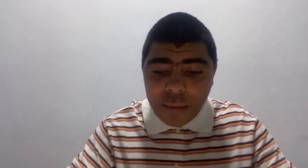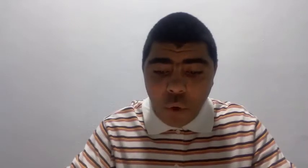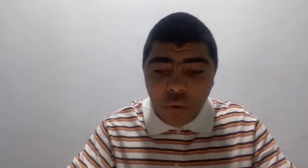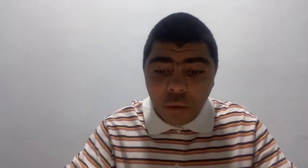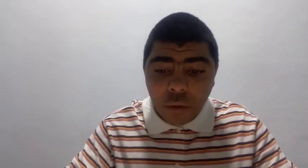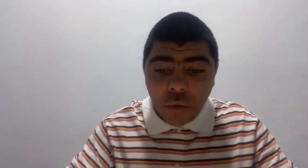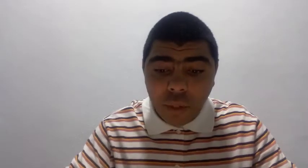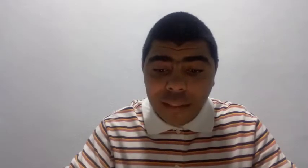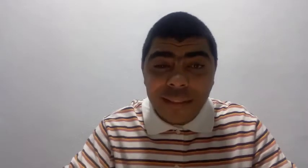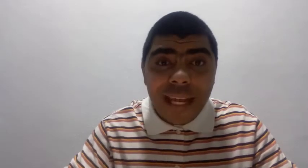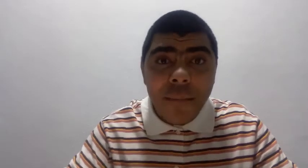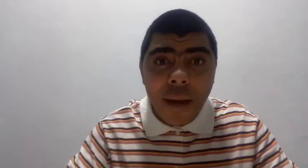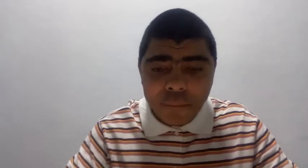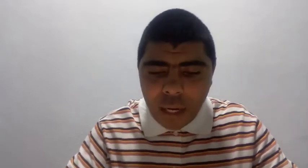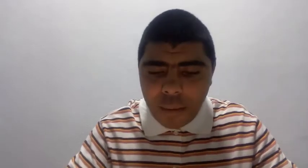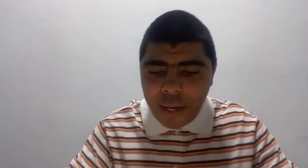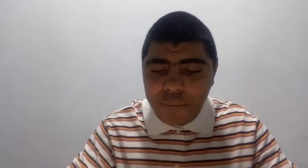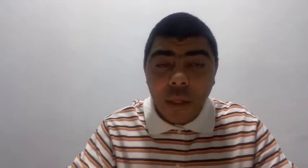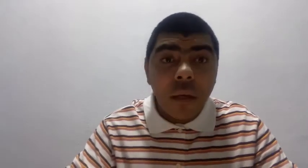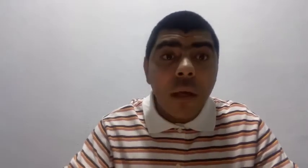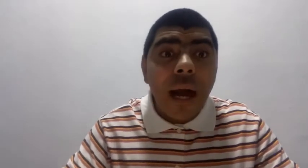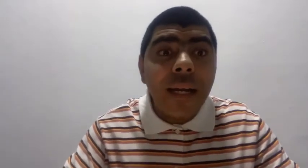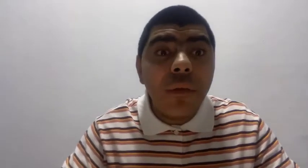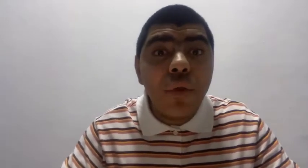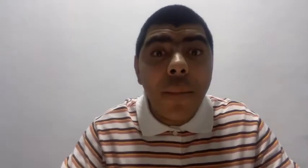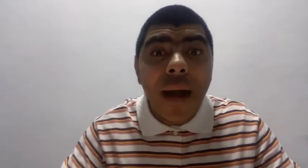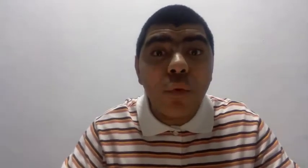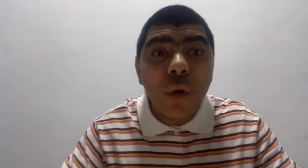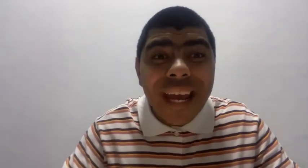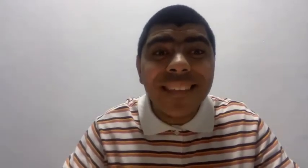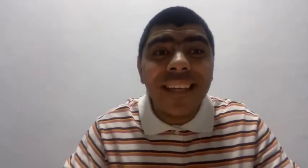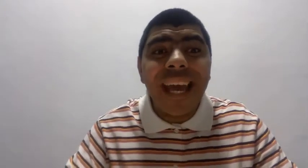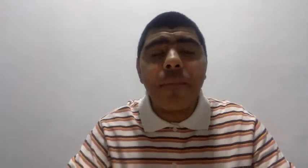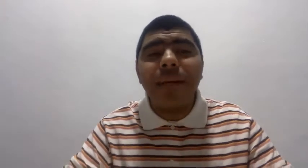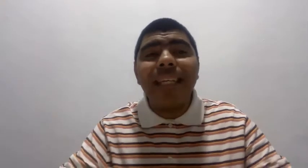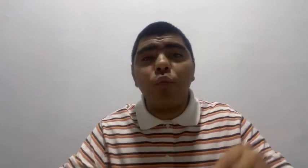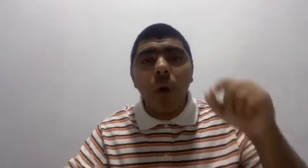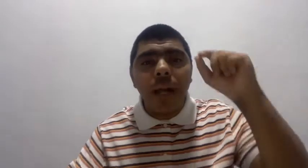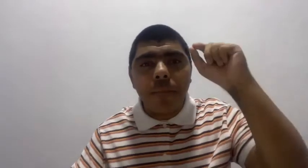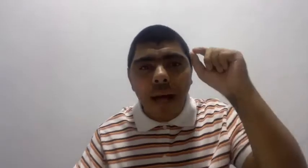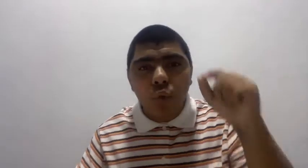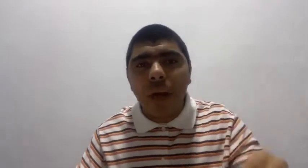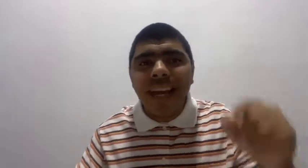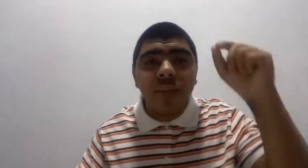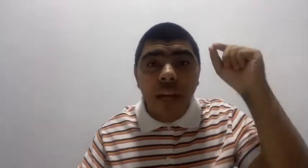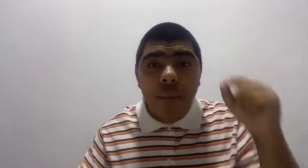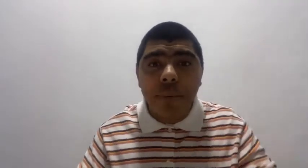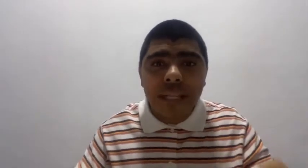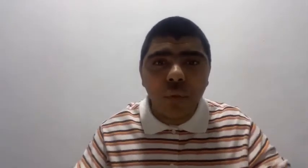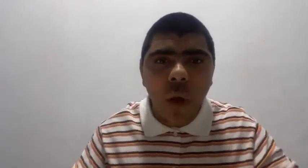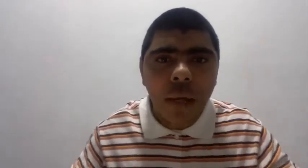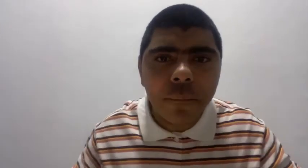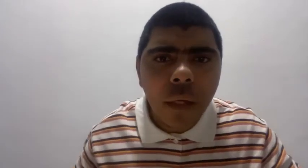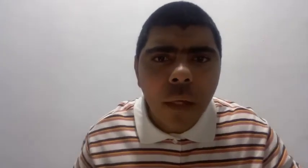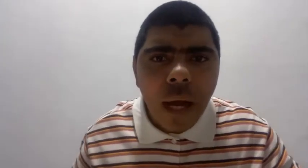Estaremos con el tema. Amén. Aleluya. Madurez espiritual. Madurez espiritual.